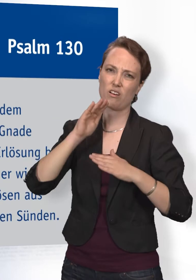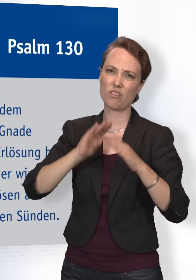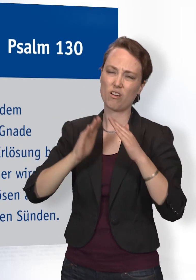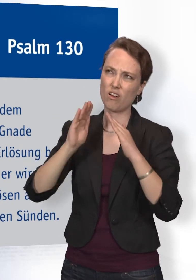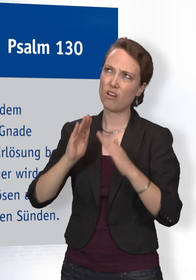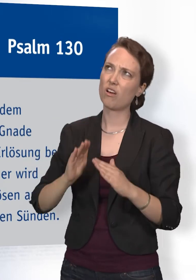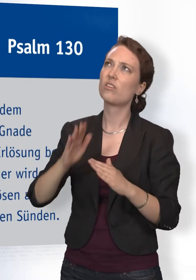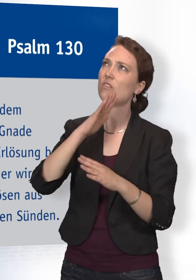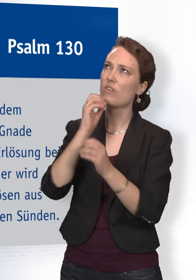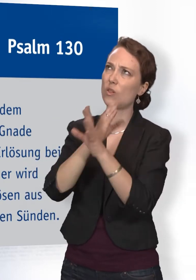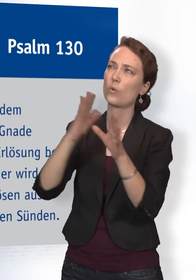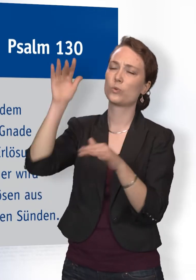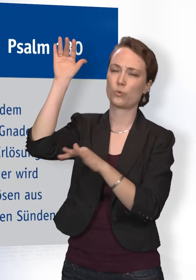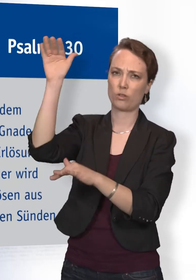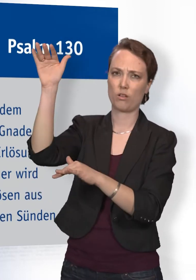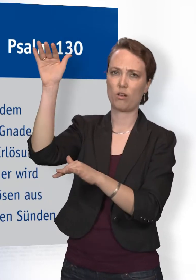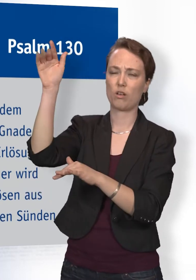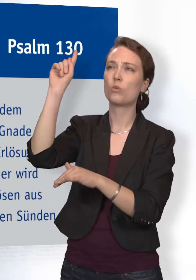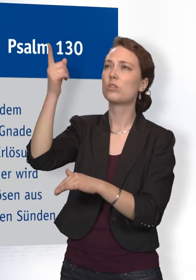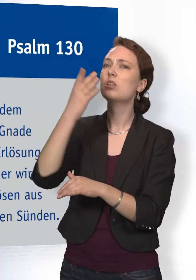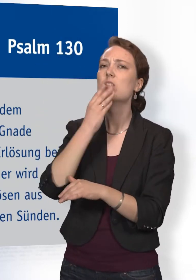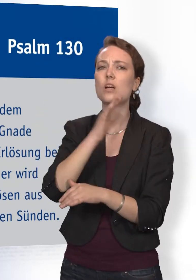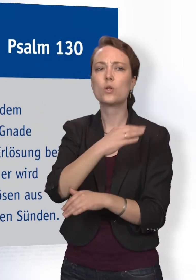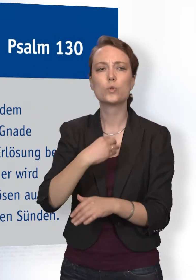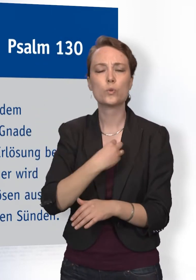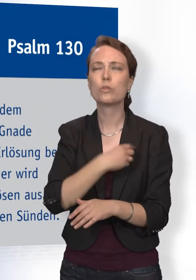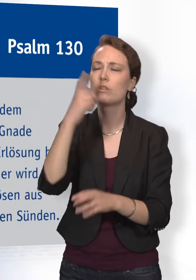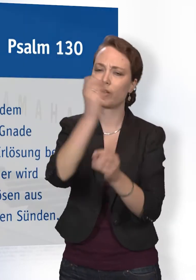Und er wird Israel erlösen aus allen seinen Sünden.